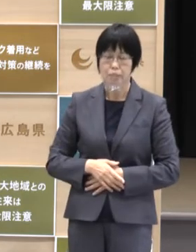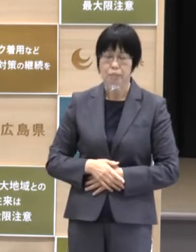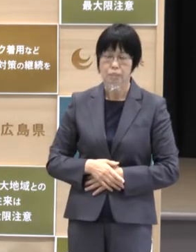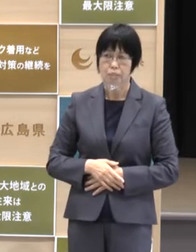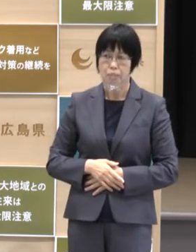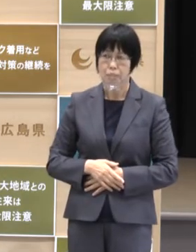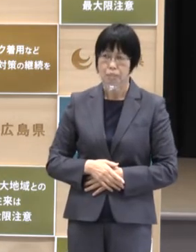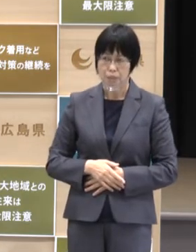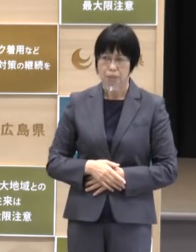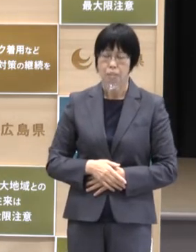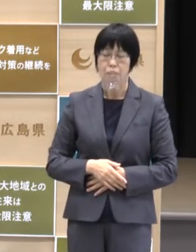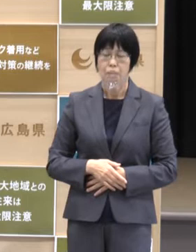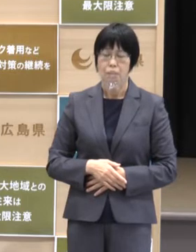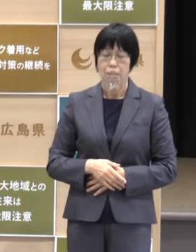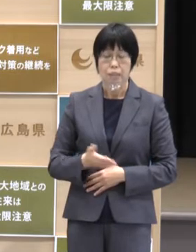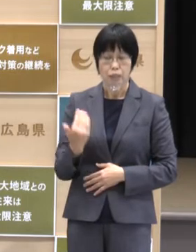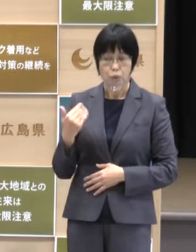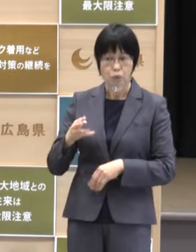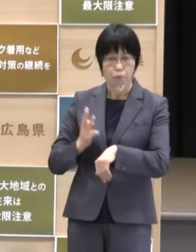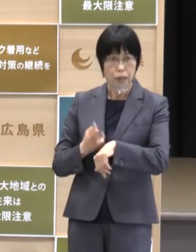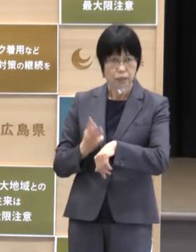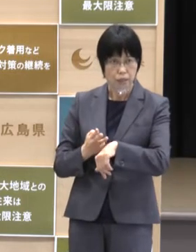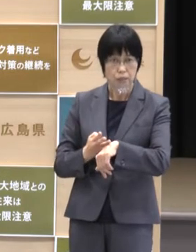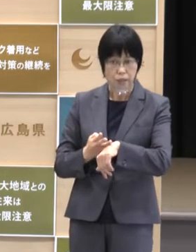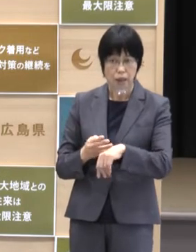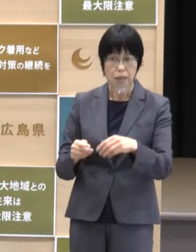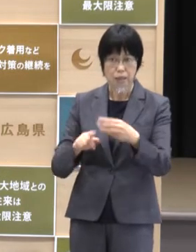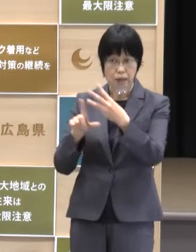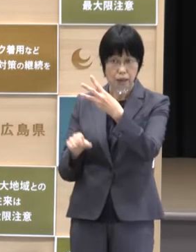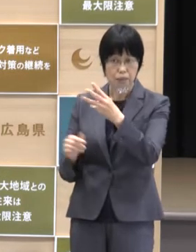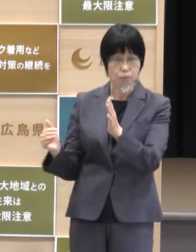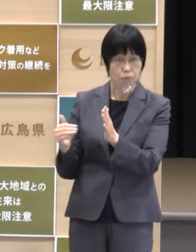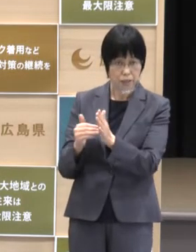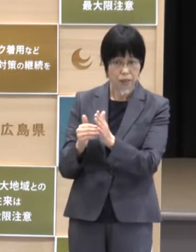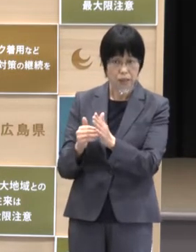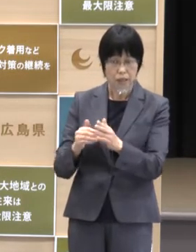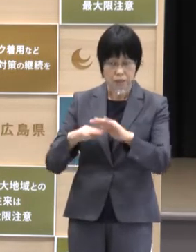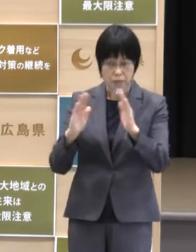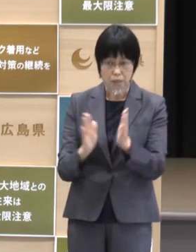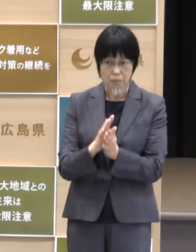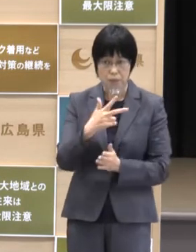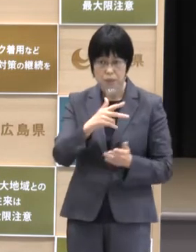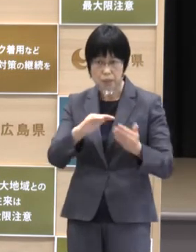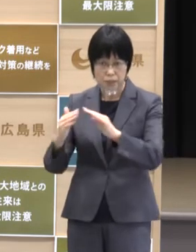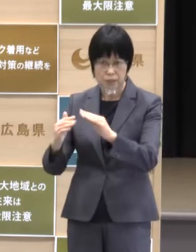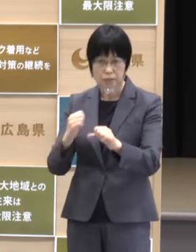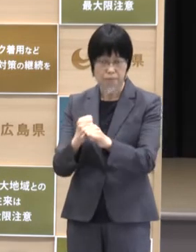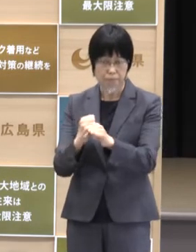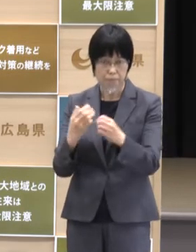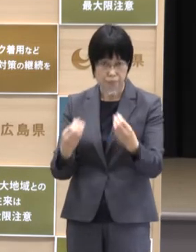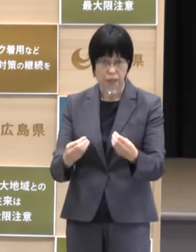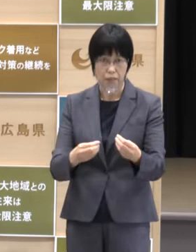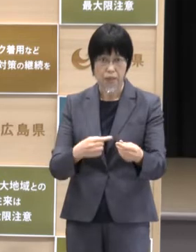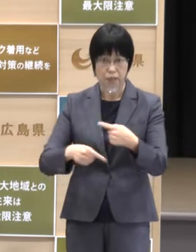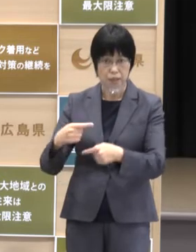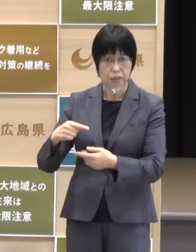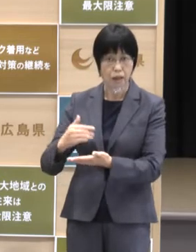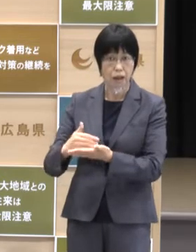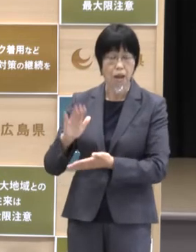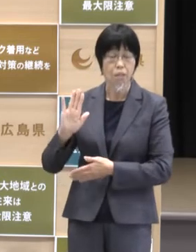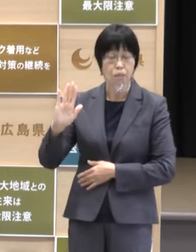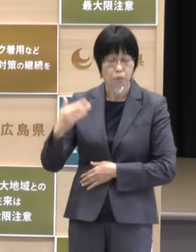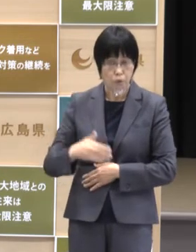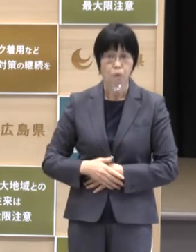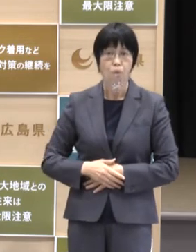ども、先ほど、マニュアルがこの 3月末で、全部始末揃ったということでしたけれども、実効性を高めるにあた